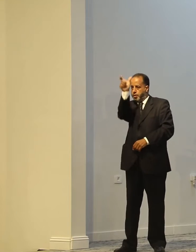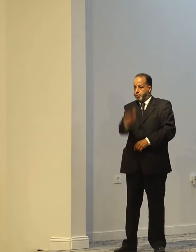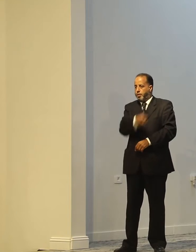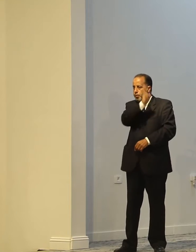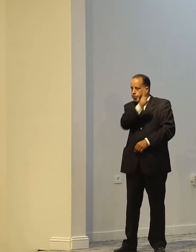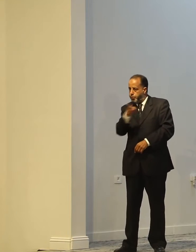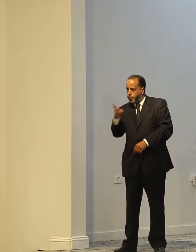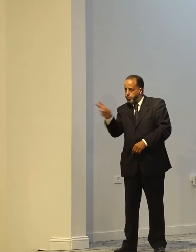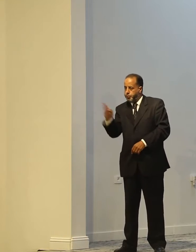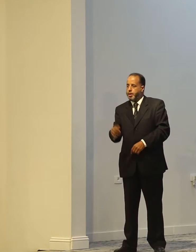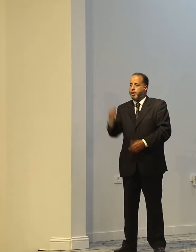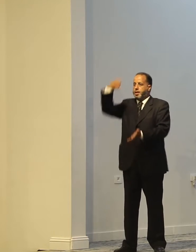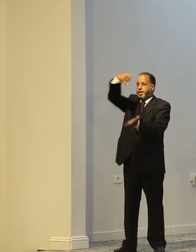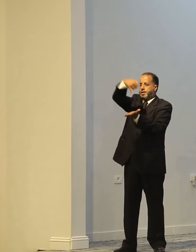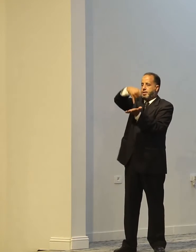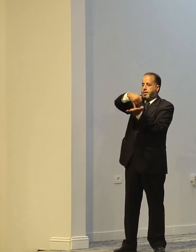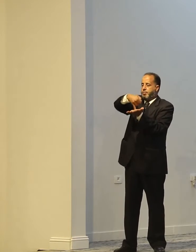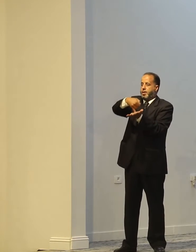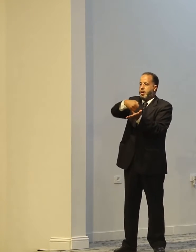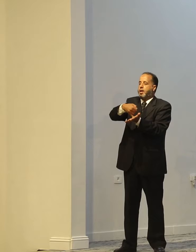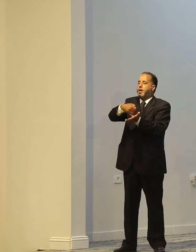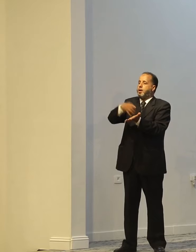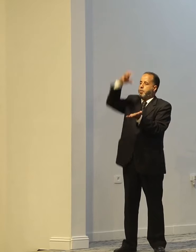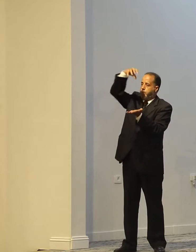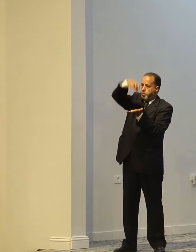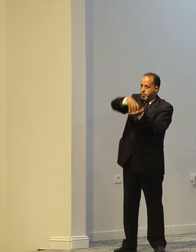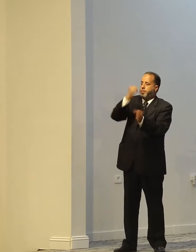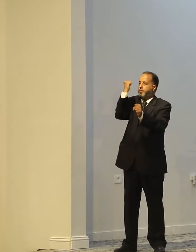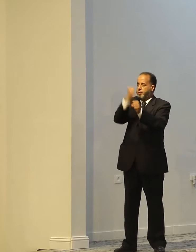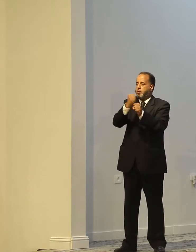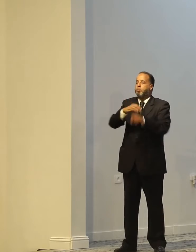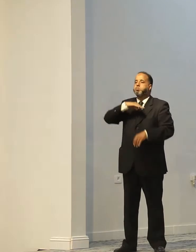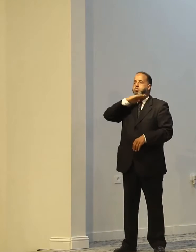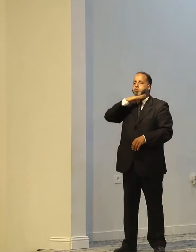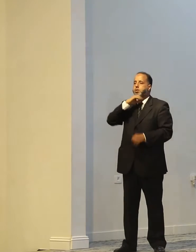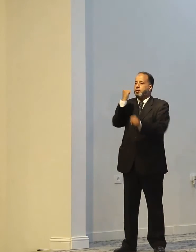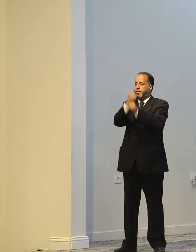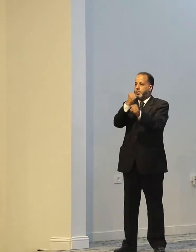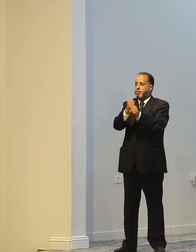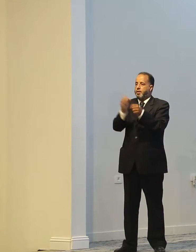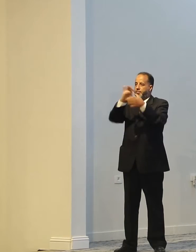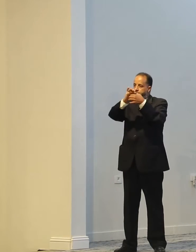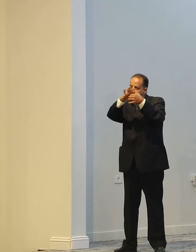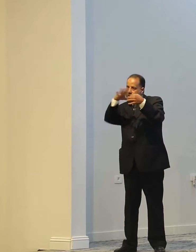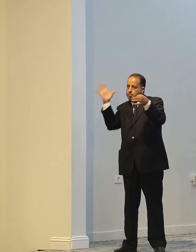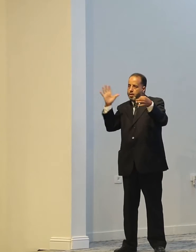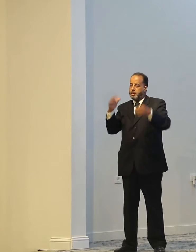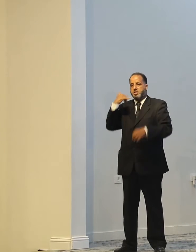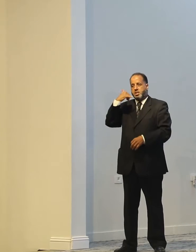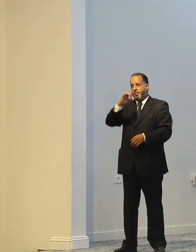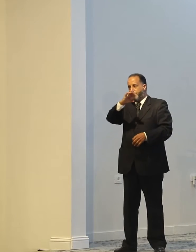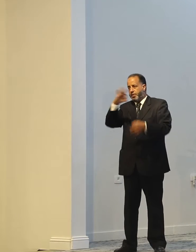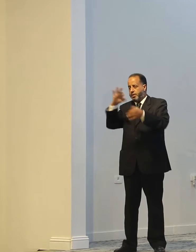المختلفة، والتي تركزت في معظمها على ما يعرف بعملية فك الارتباط.